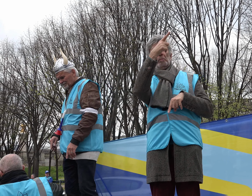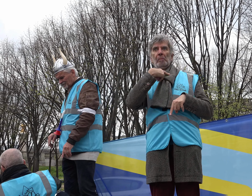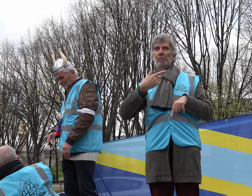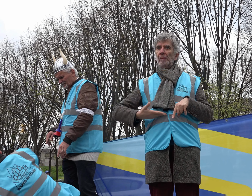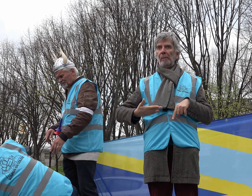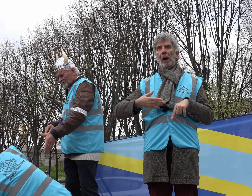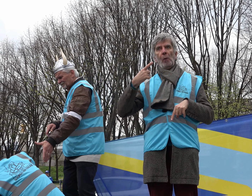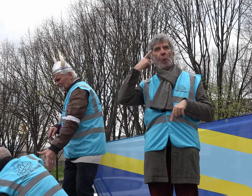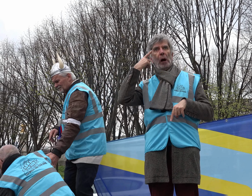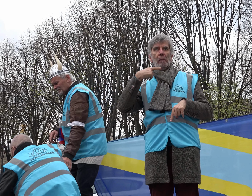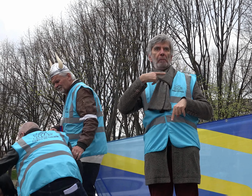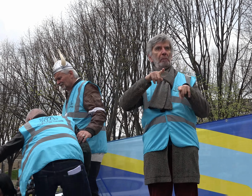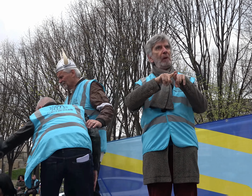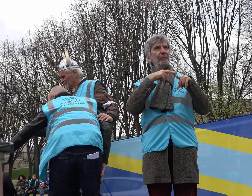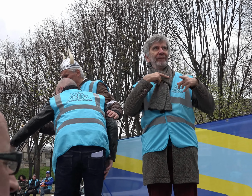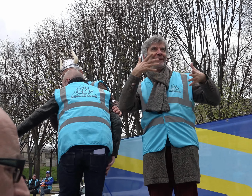à travers les gestes.